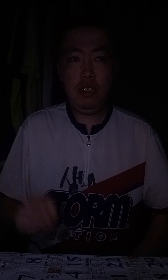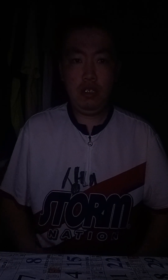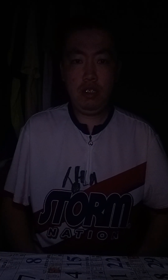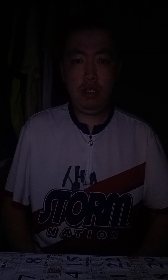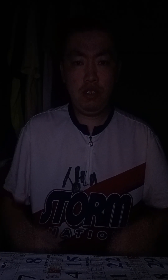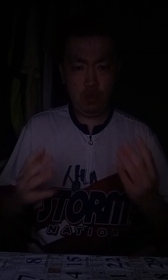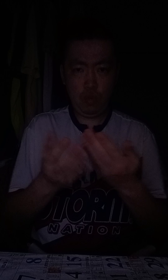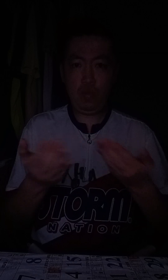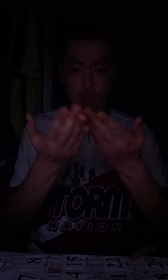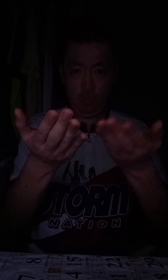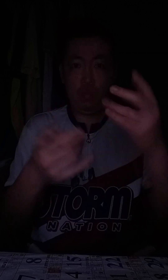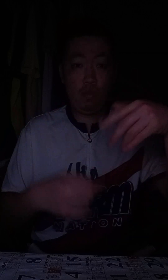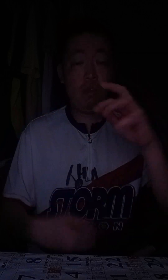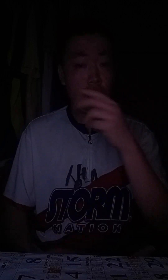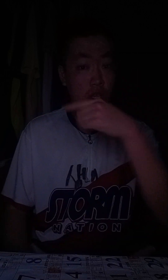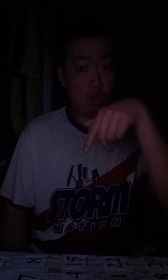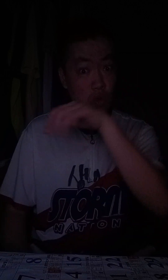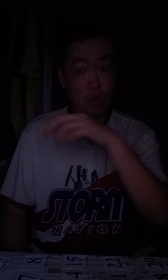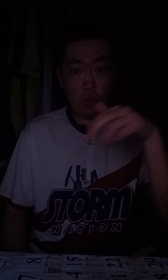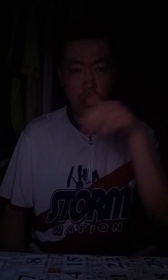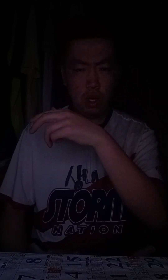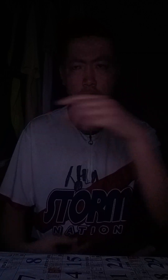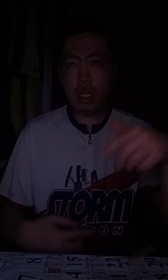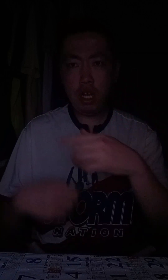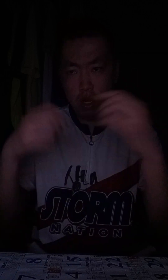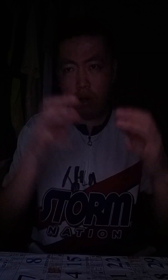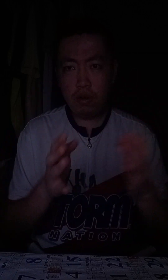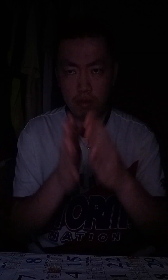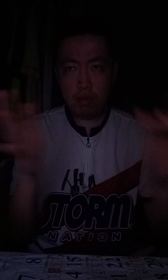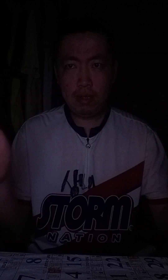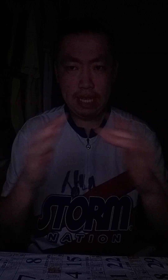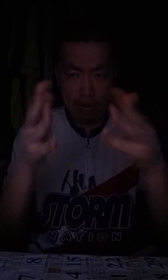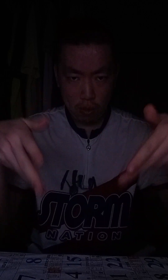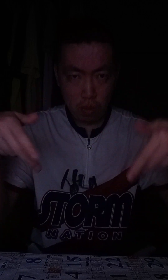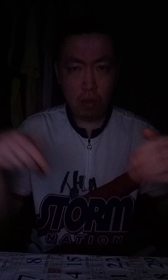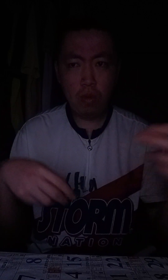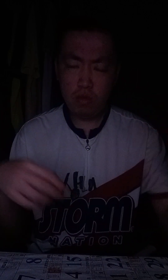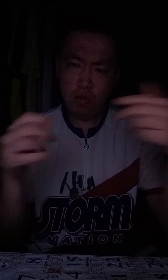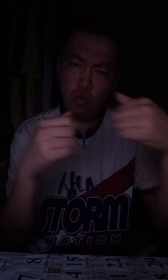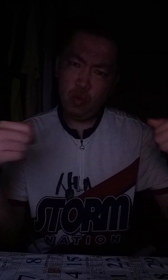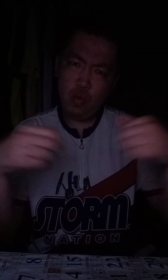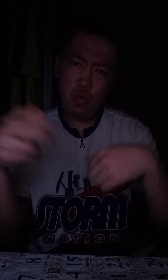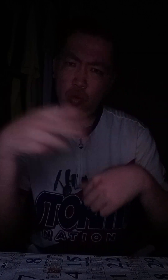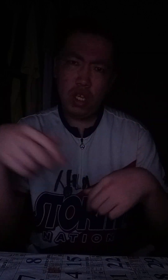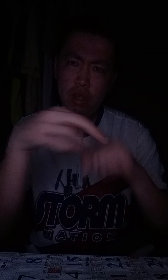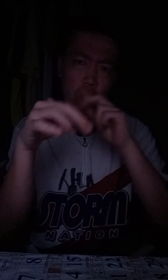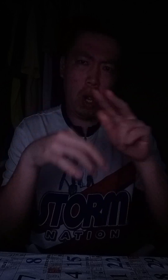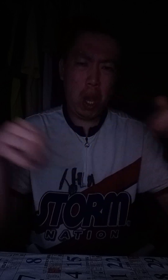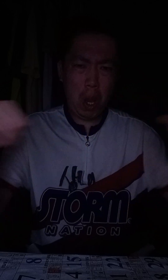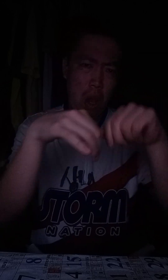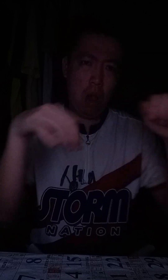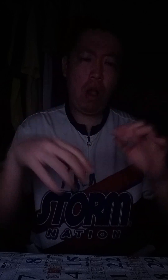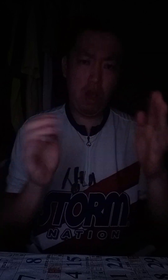예, 다음 뉴스입니다. 오늘 아침 경남 창원시의 도심 한복판에서 통근버스가 차량 석 대를 들이받은 뒤 상가를